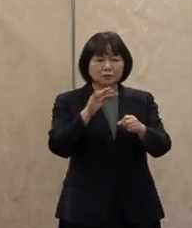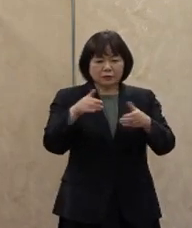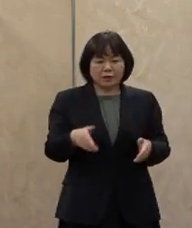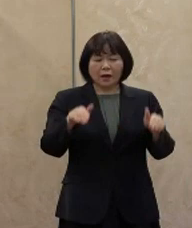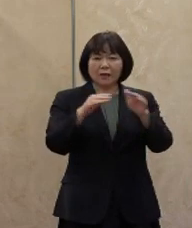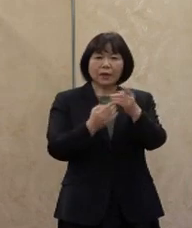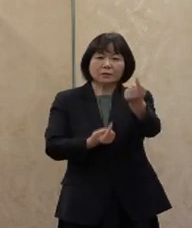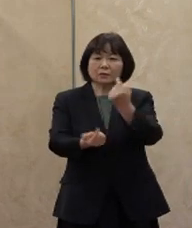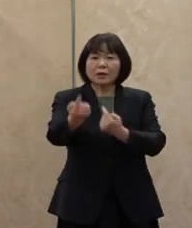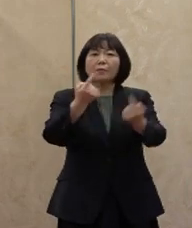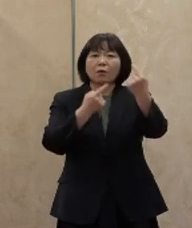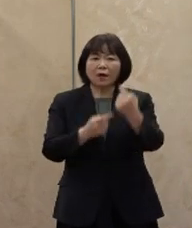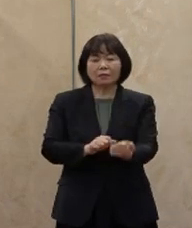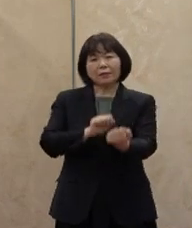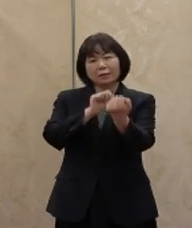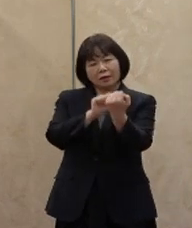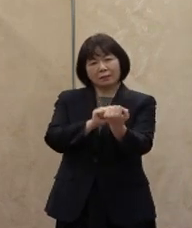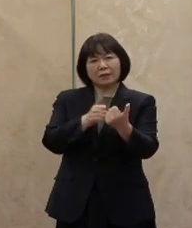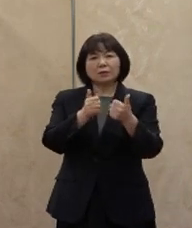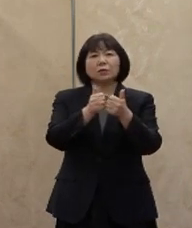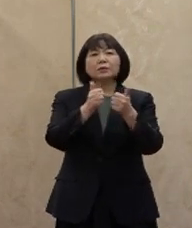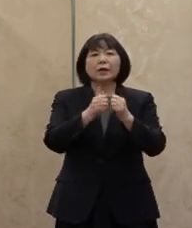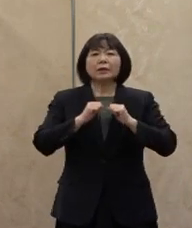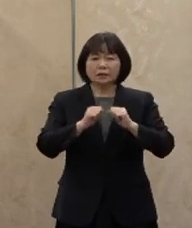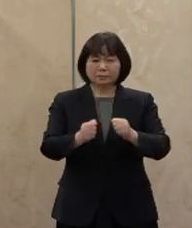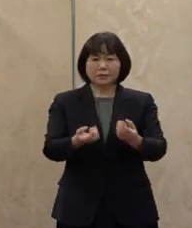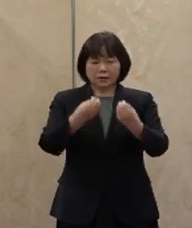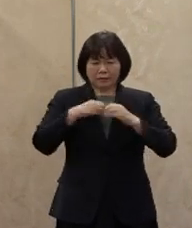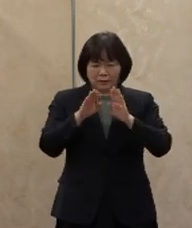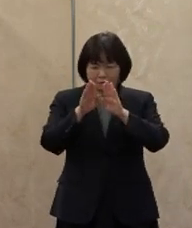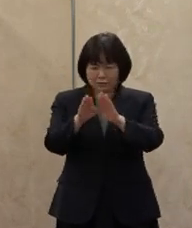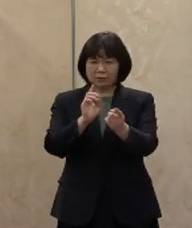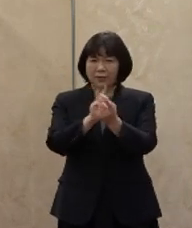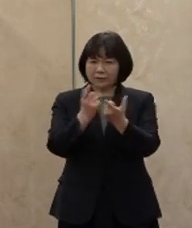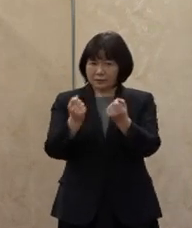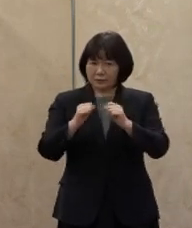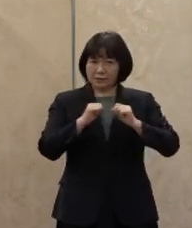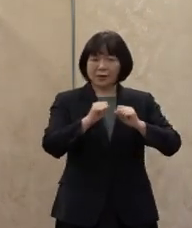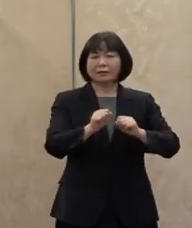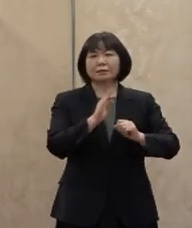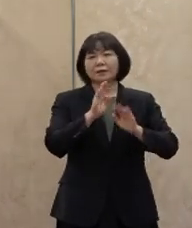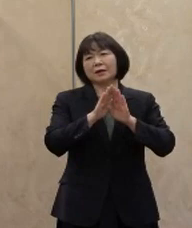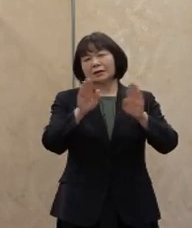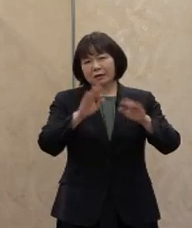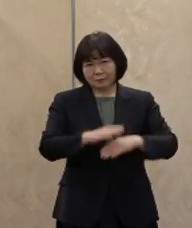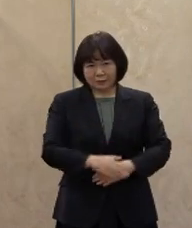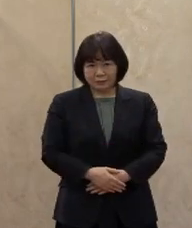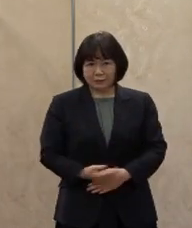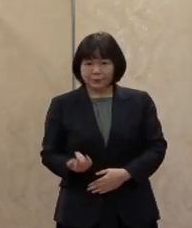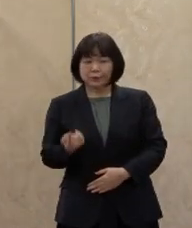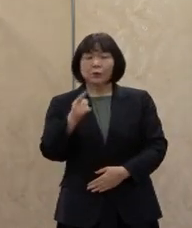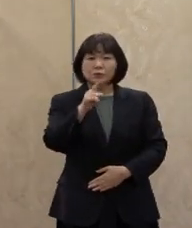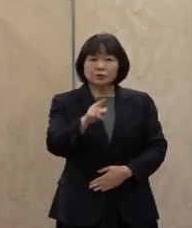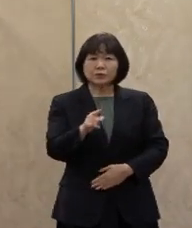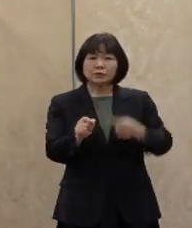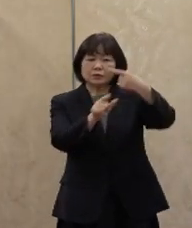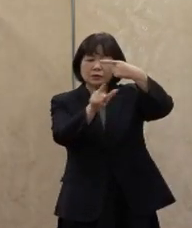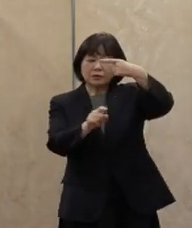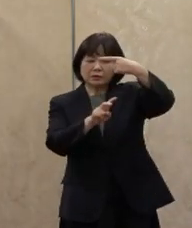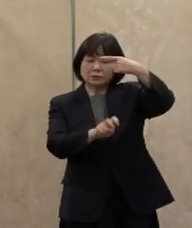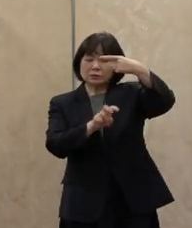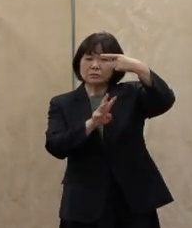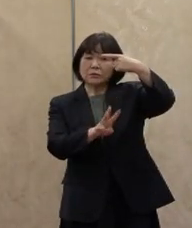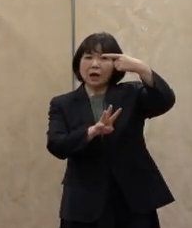対面で相談をさせていただきます。ただここもきちんと感染症対策を取って実行します。 そして翌日23日ですけれ